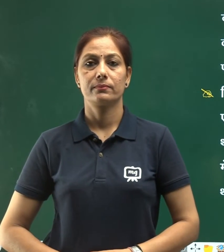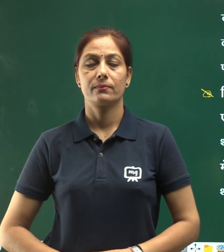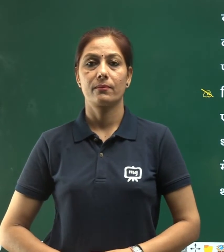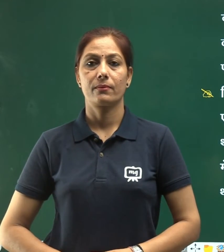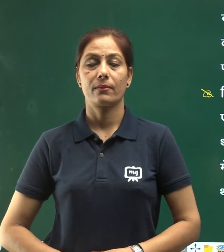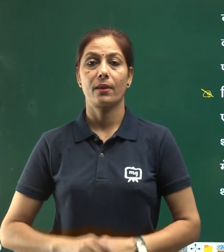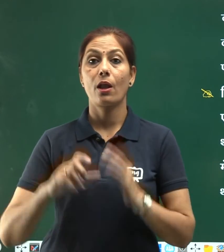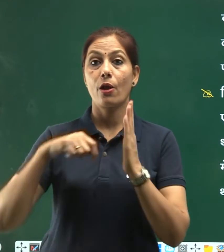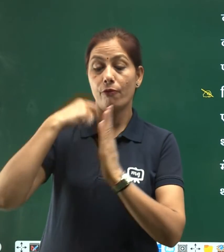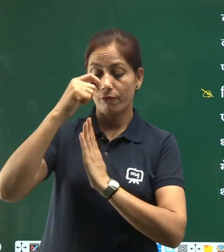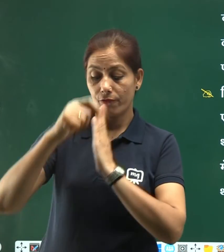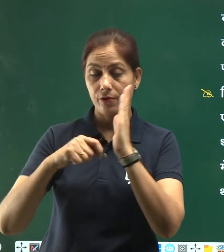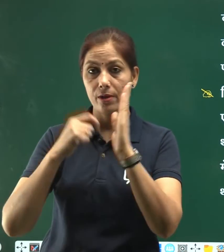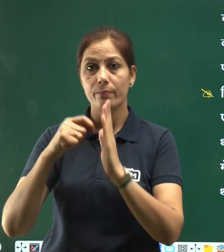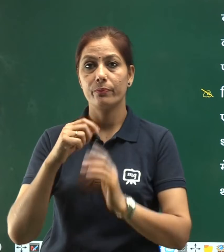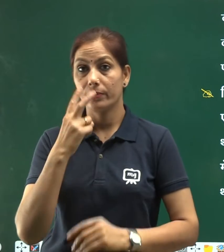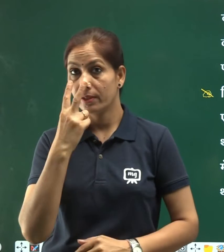फिल्म देखने के दौरान